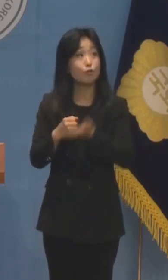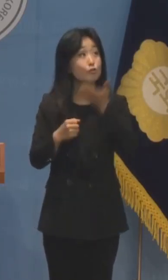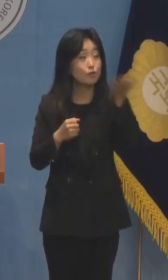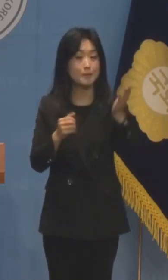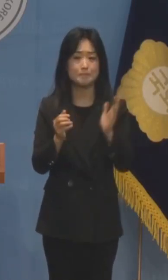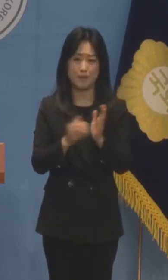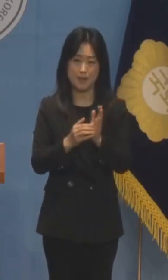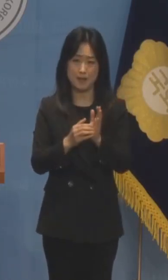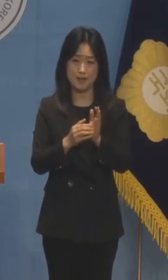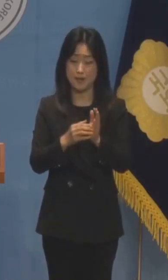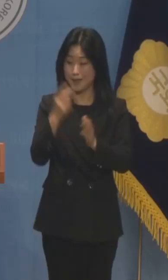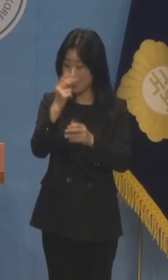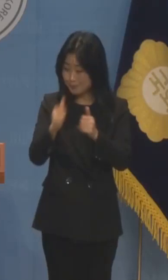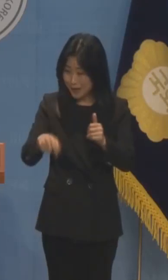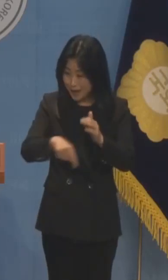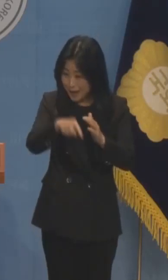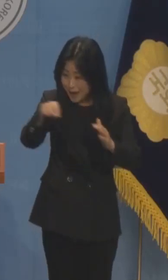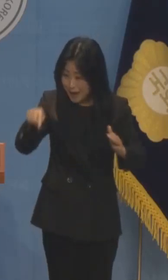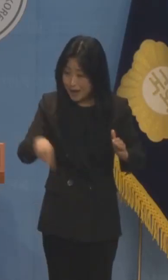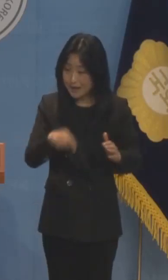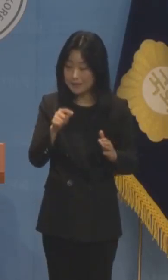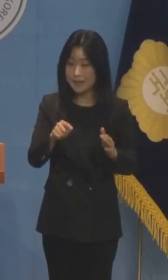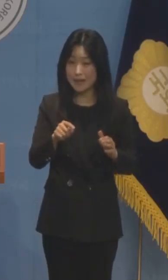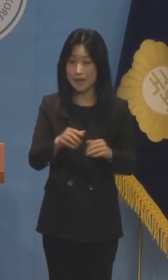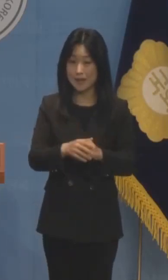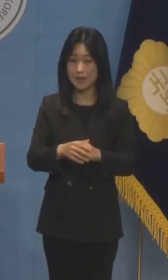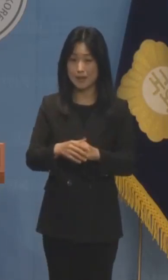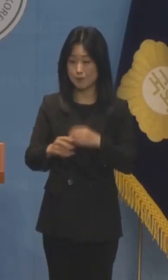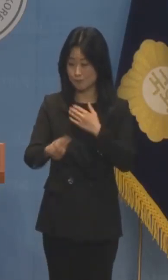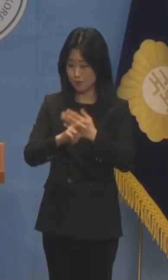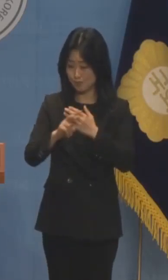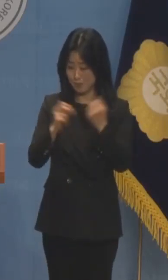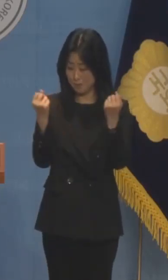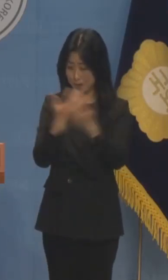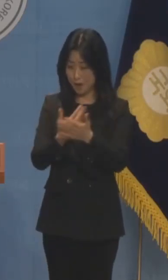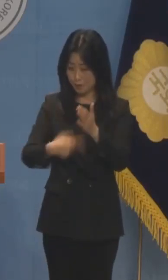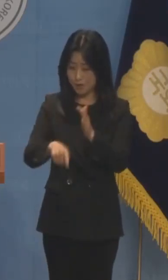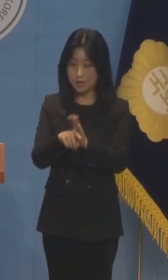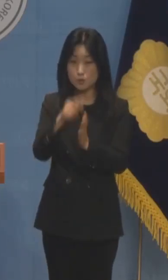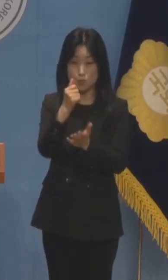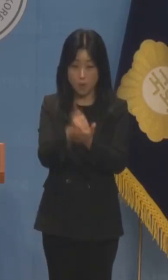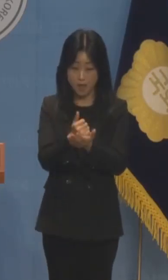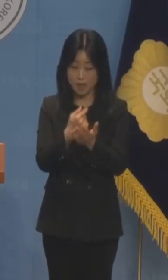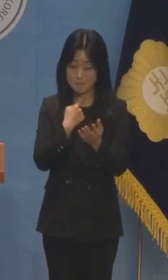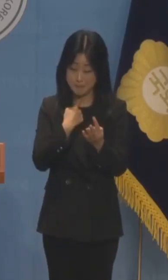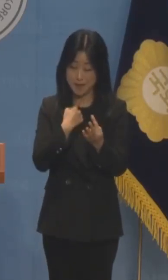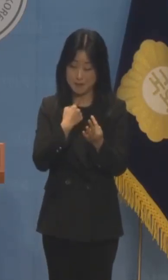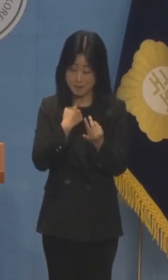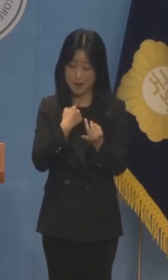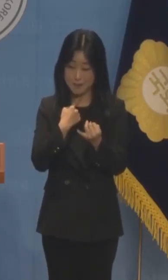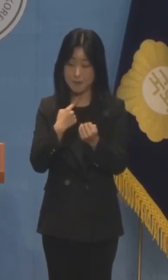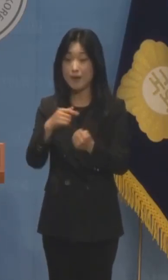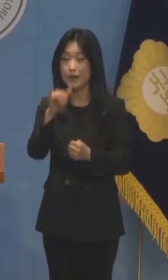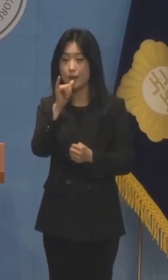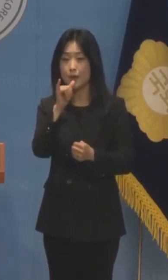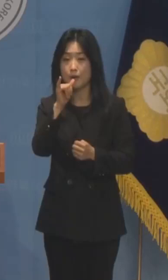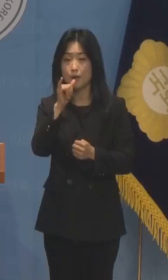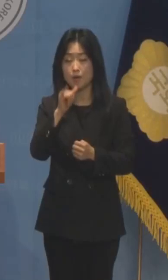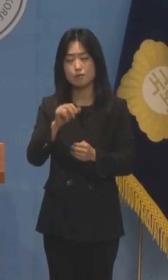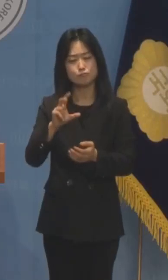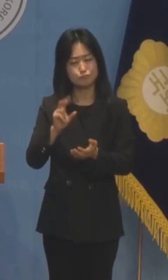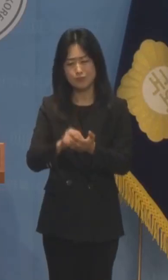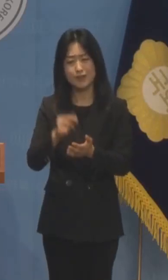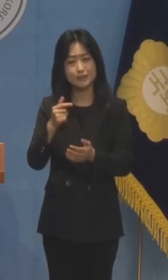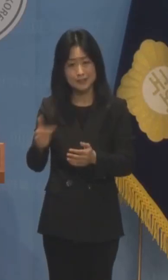등 검찰 내부의 위법을 은폐하기 위해 추가 범죄를 자행한 것으로 판단되는 매우